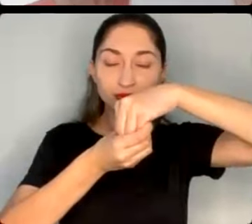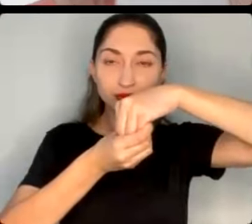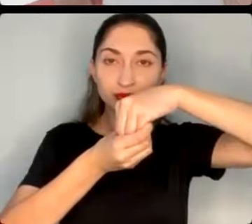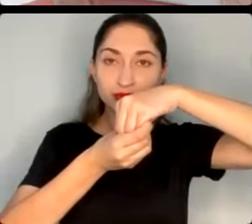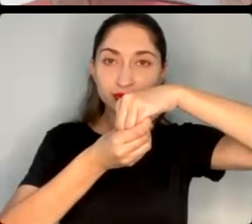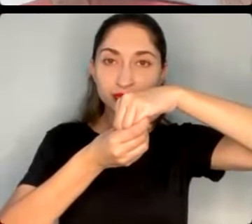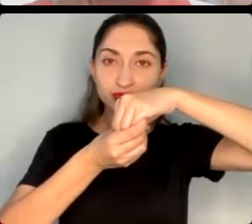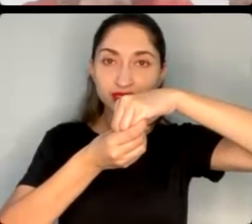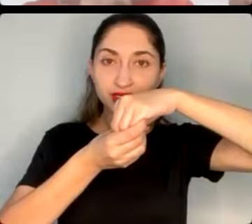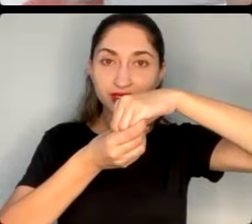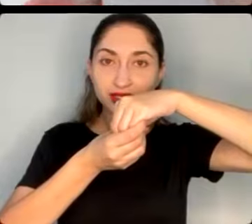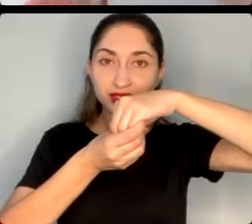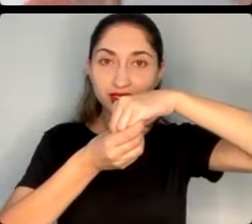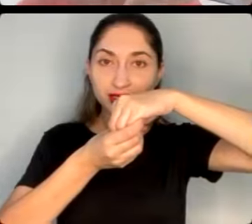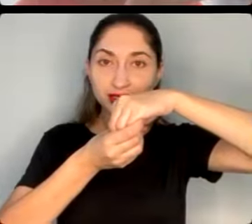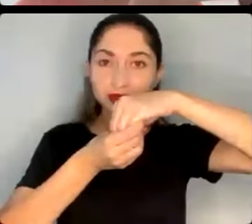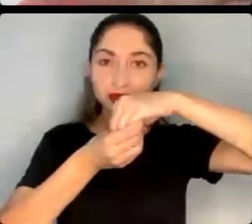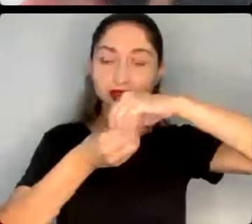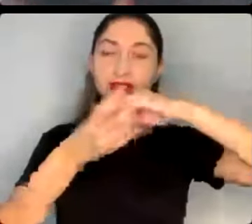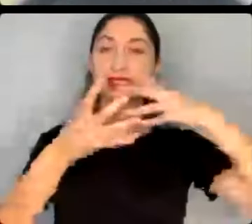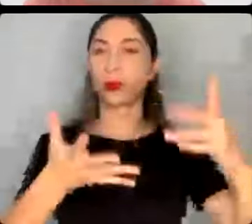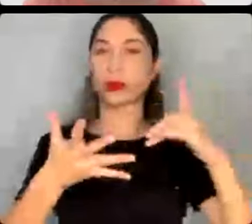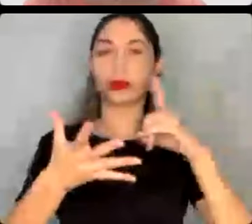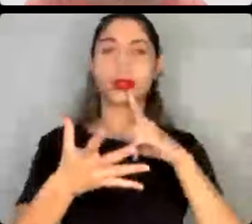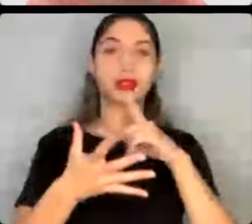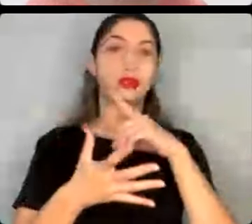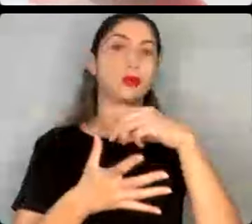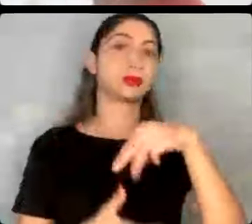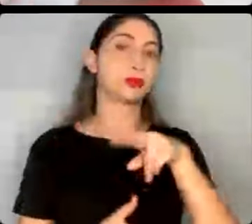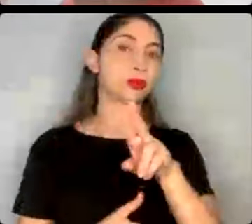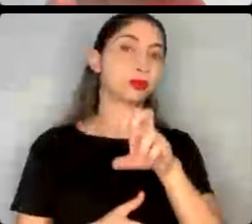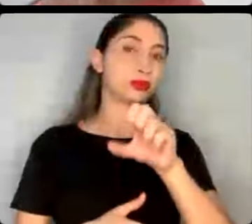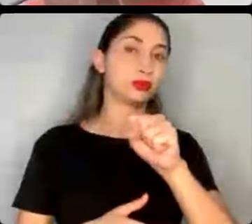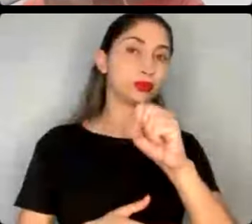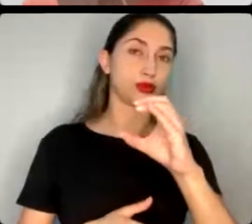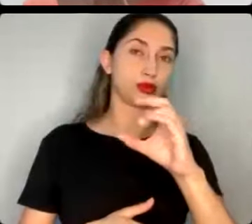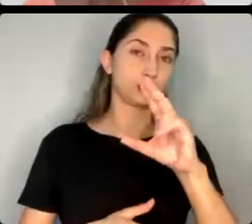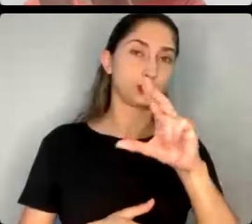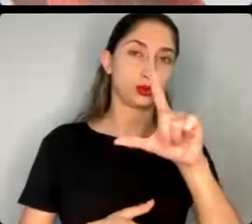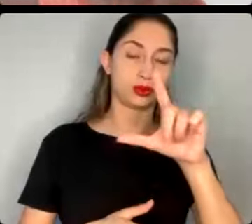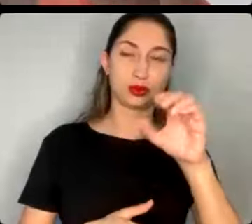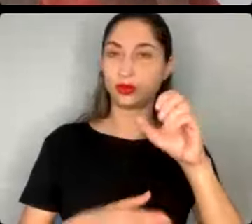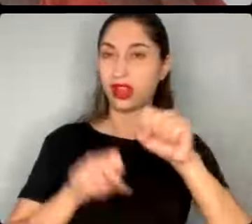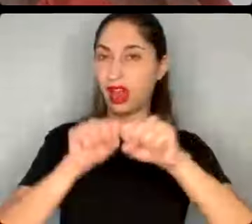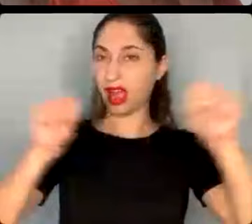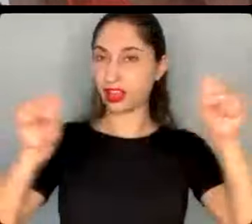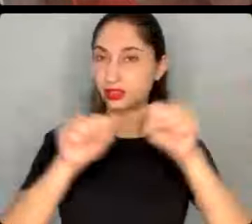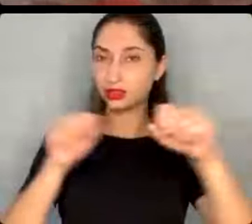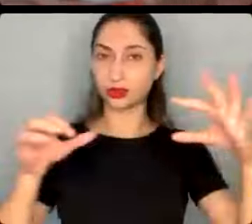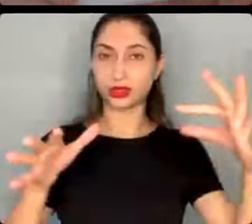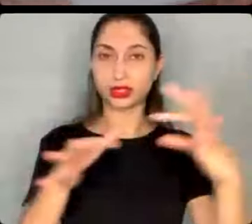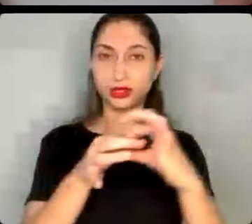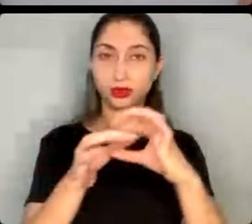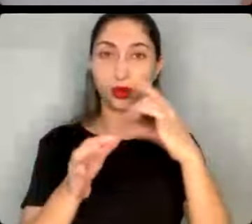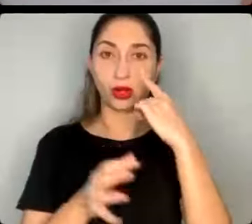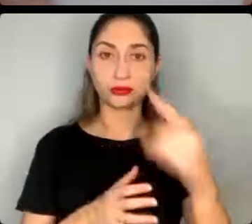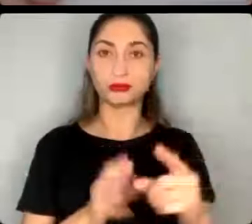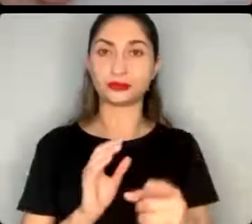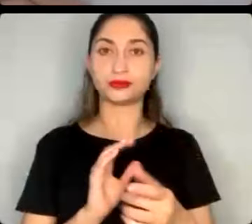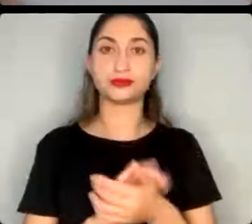para o centro do esfenoide. Então, a gente tem aqui a